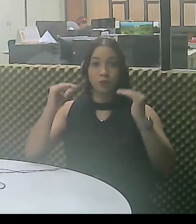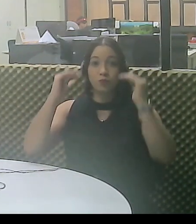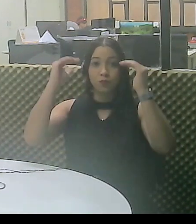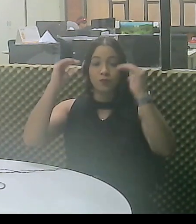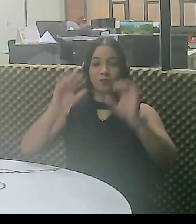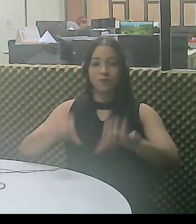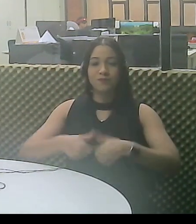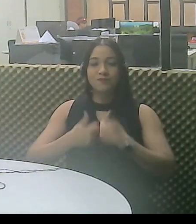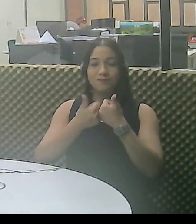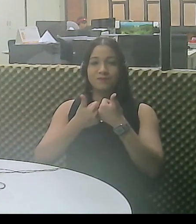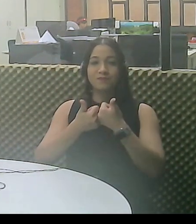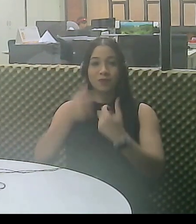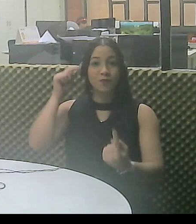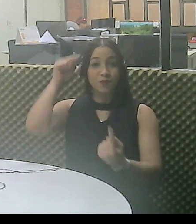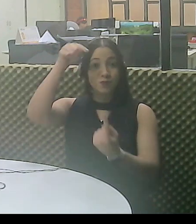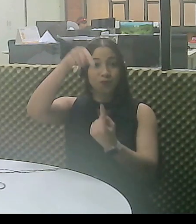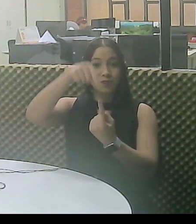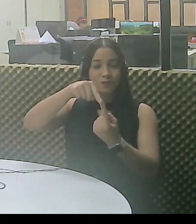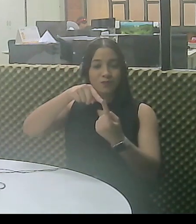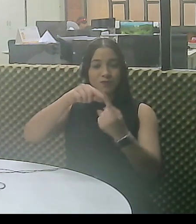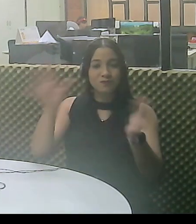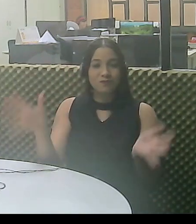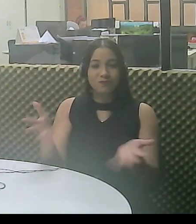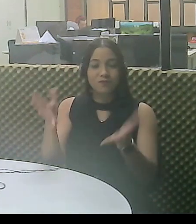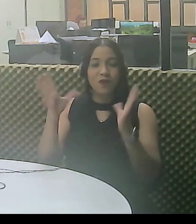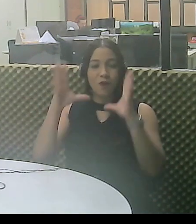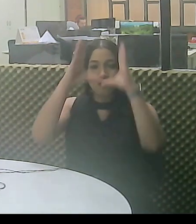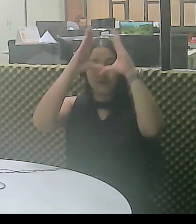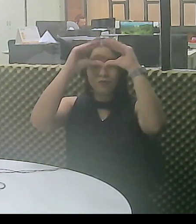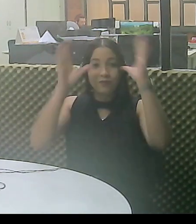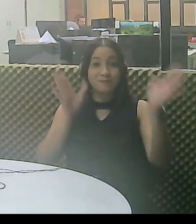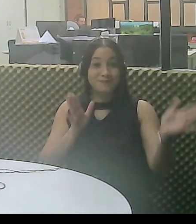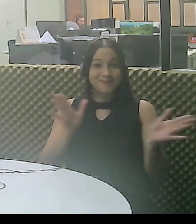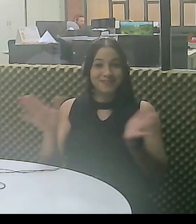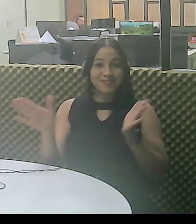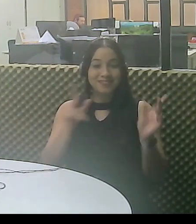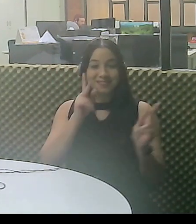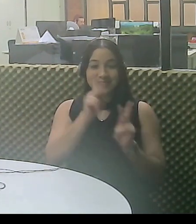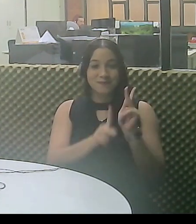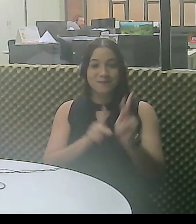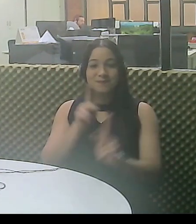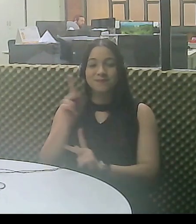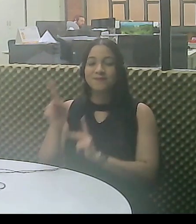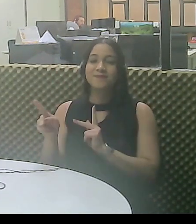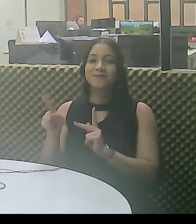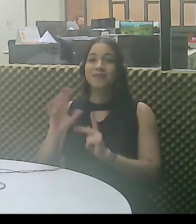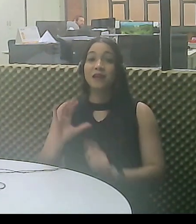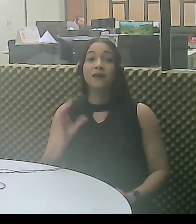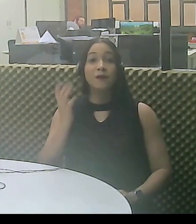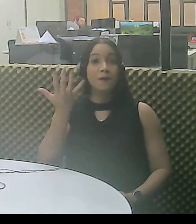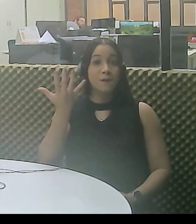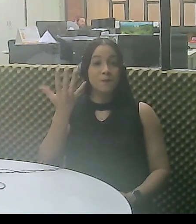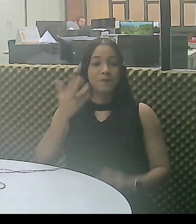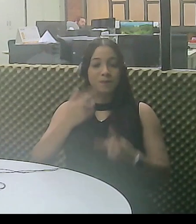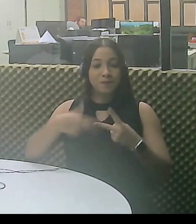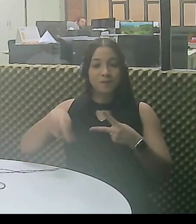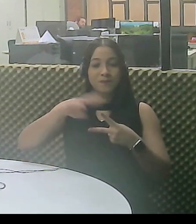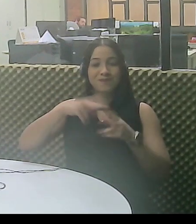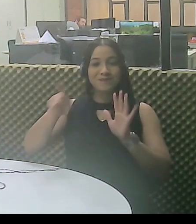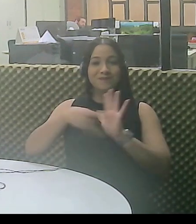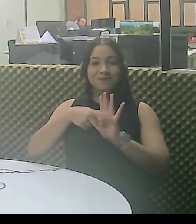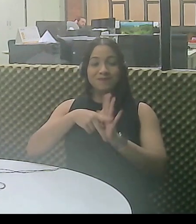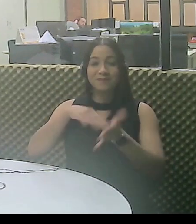as melhorias que o objetivo vão promover maior conforto e acessibilidade à população serão realizadas com recursos